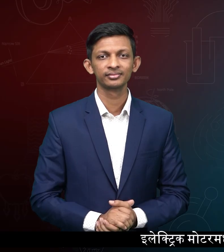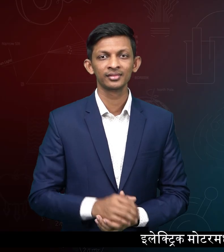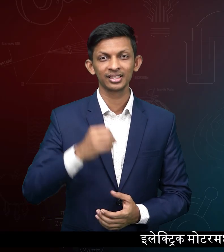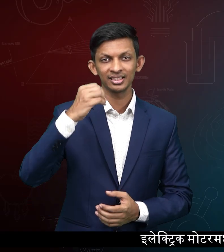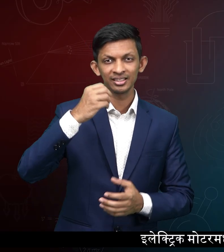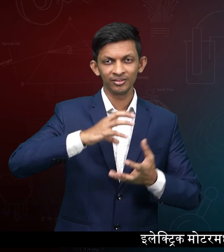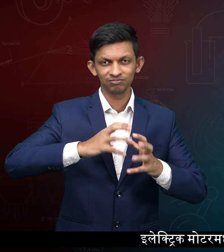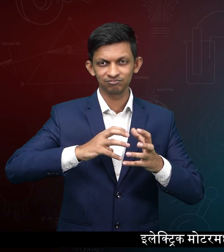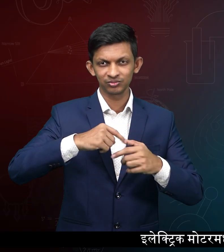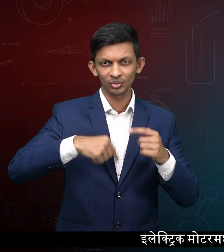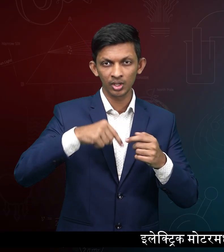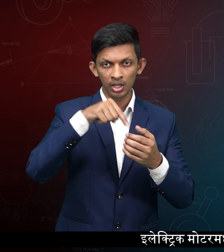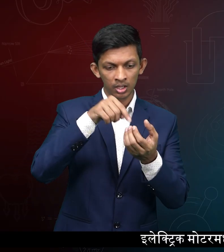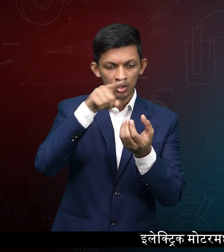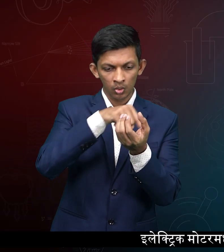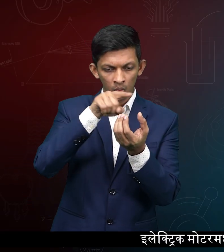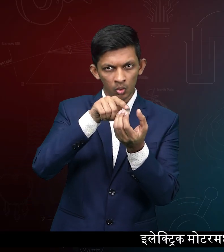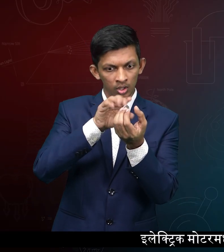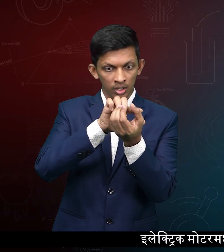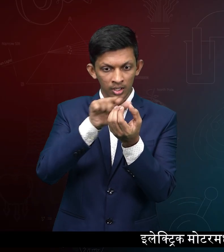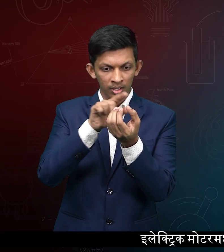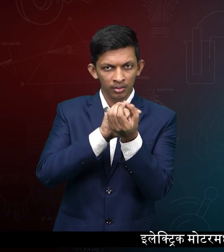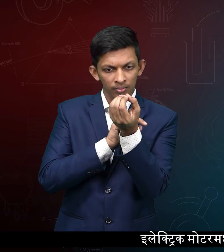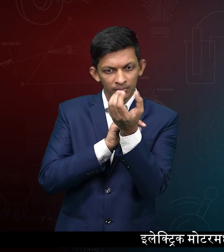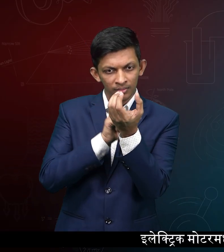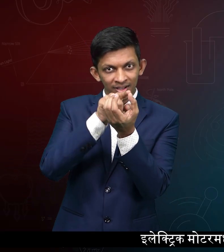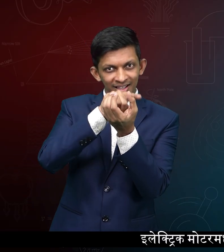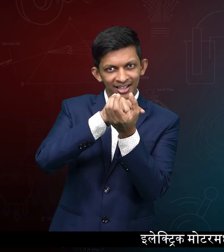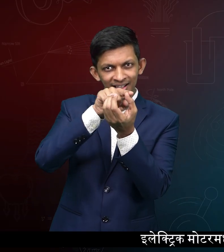इलेक्ट्रिक मोटरमध्ये स्प्लिट रिंग कम्युटेटरचे कार्य करते.